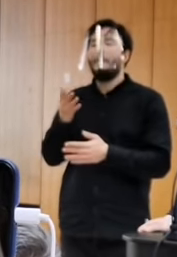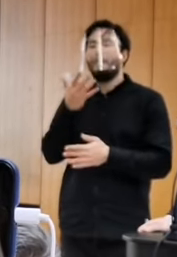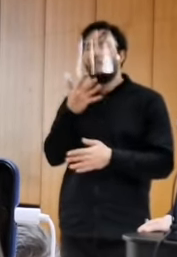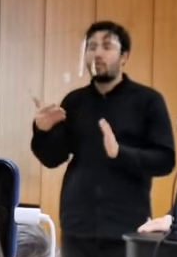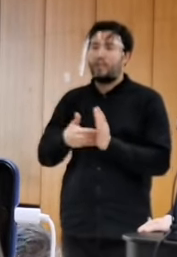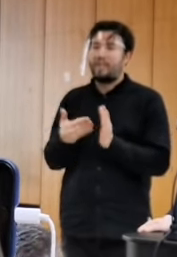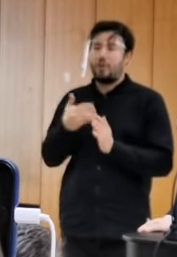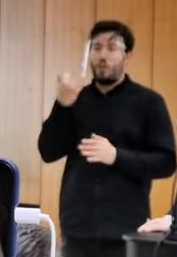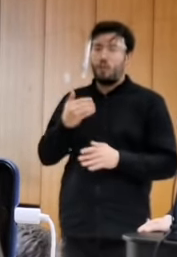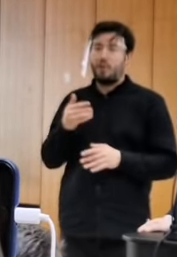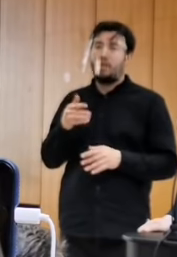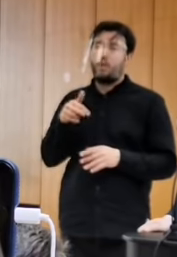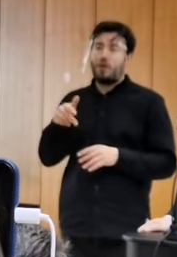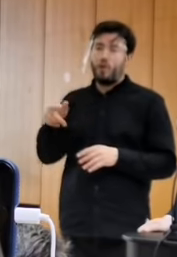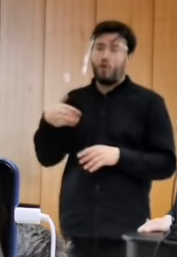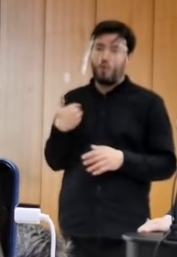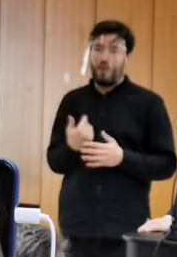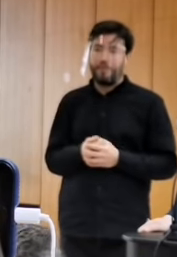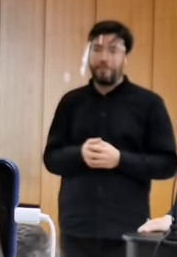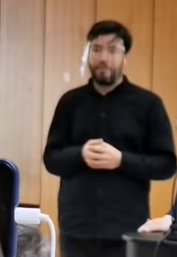škôl.